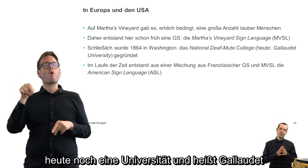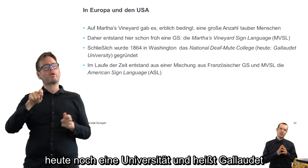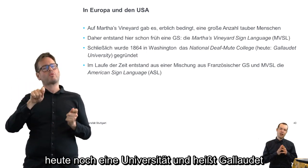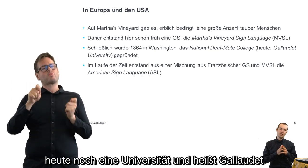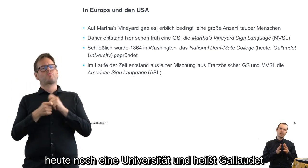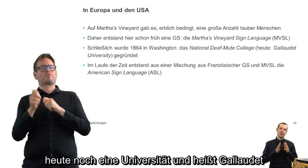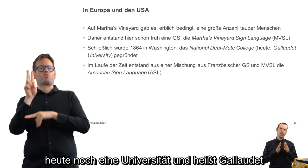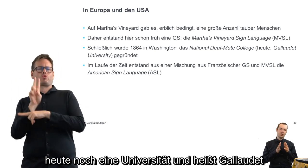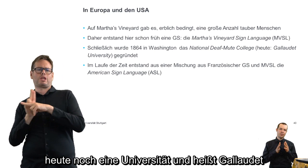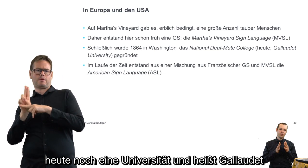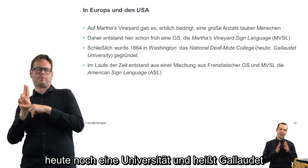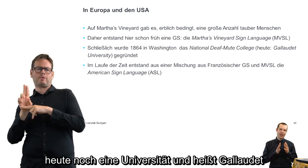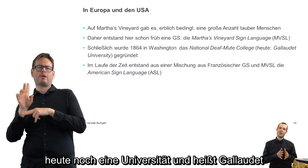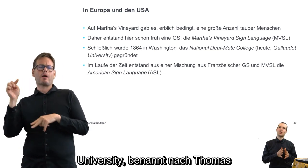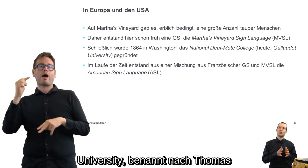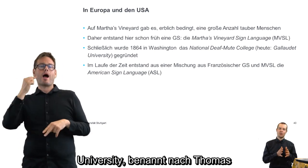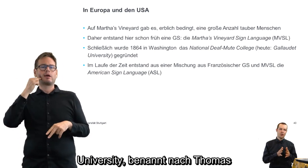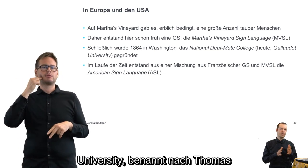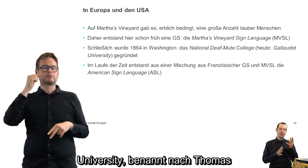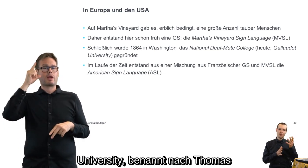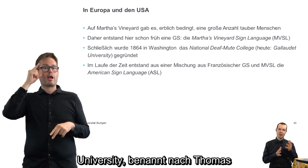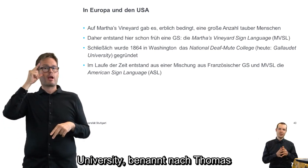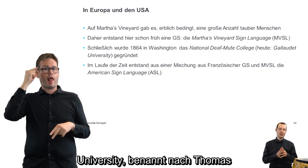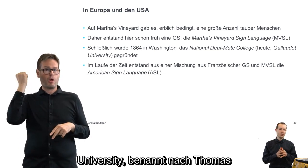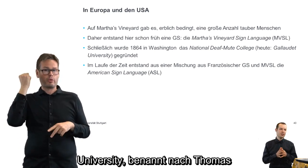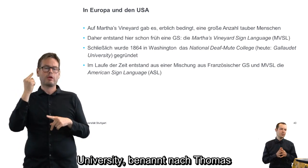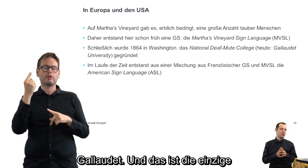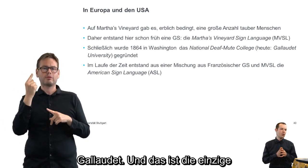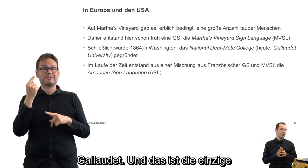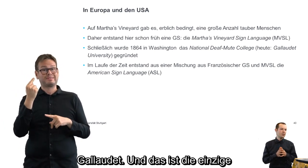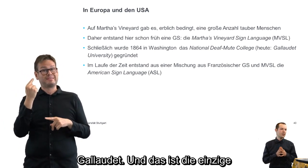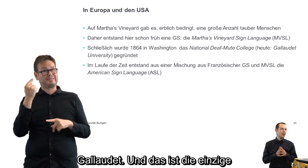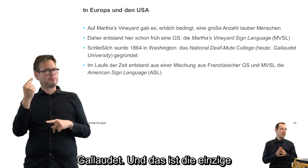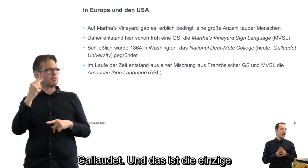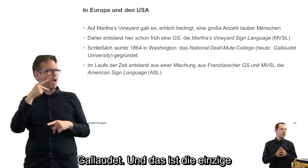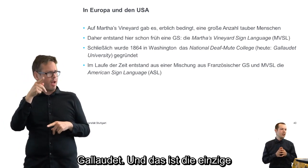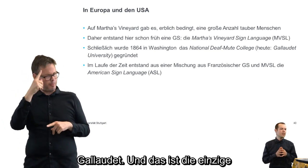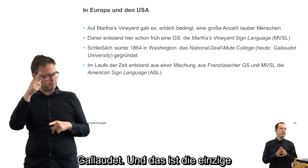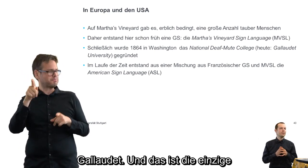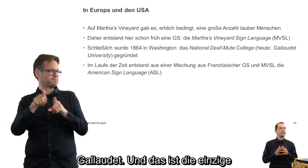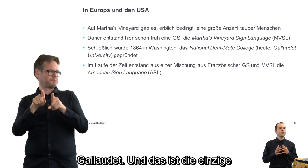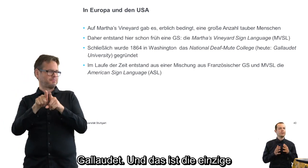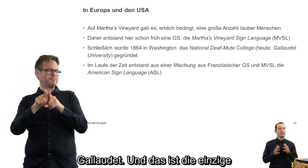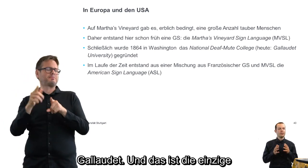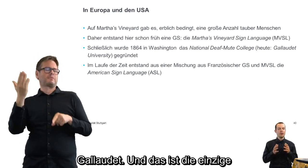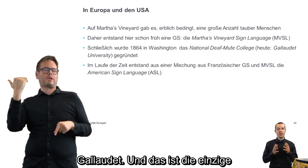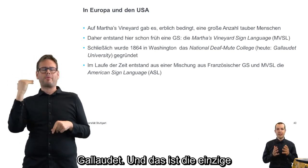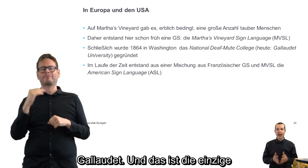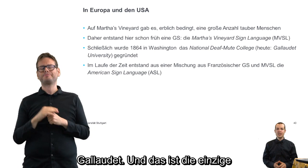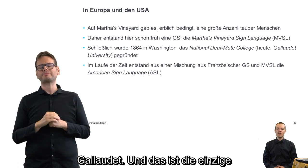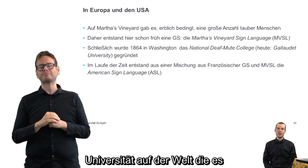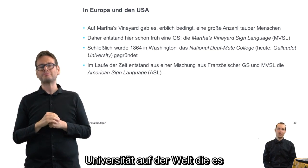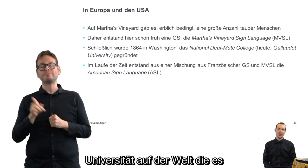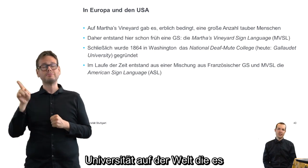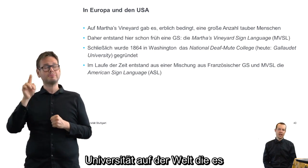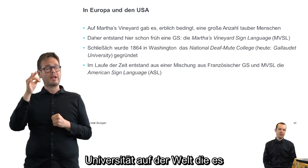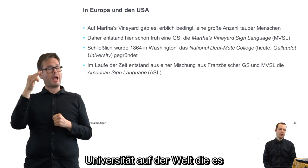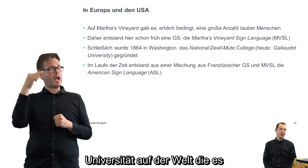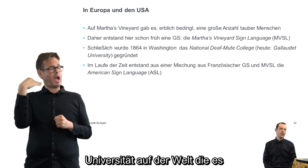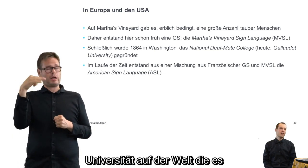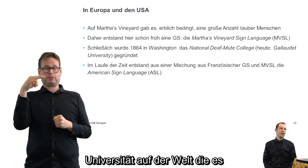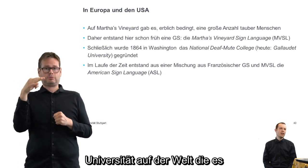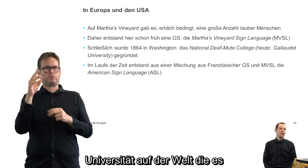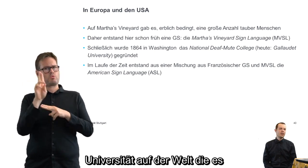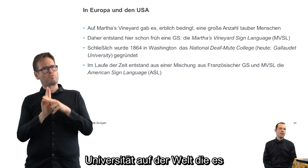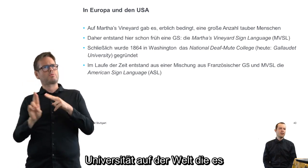Universität und heißt Gallaudet University, benannt nach diesem Thomas Gallaudet. Und es ist die einzige Universität